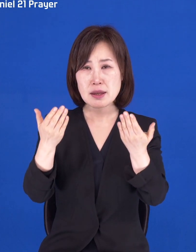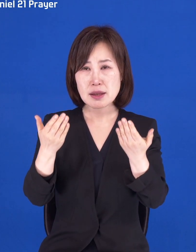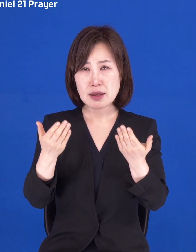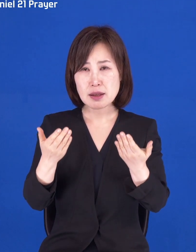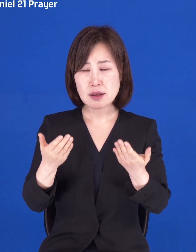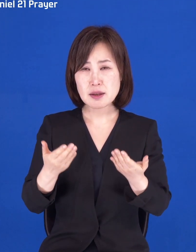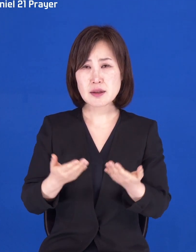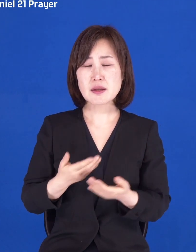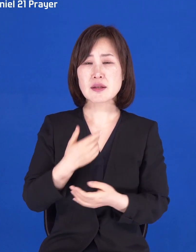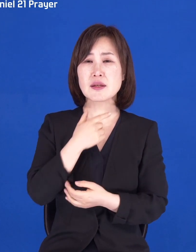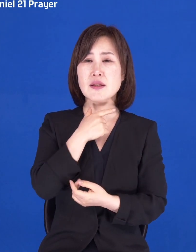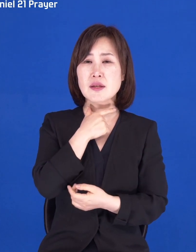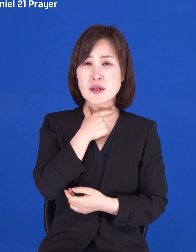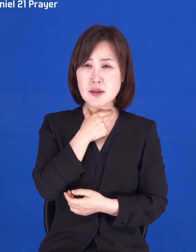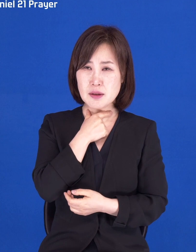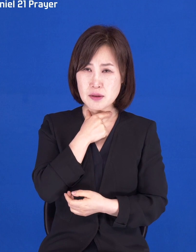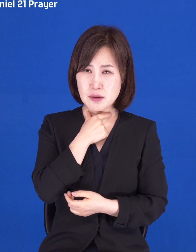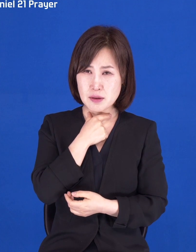위로받기